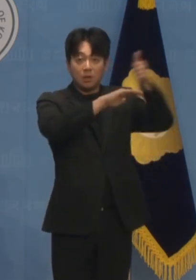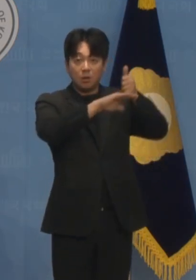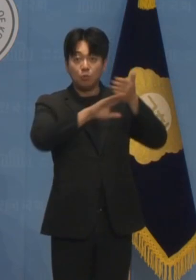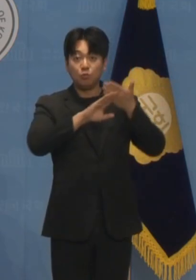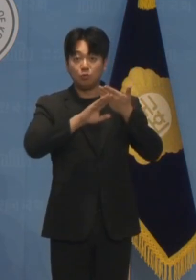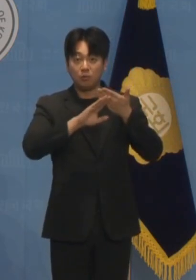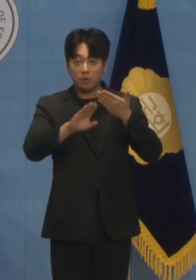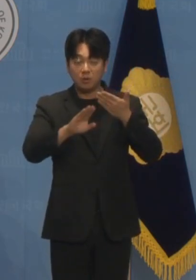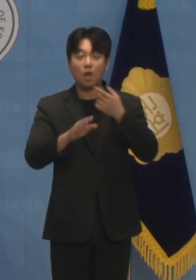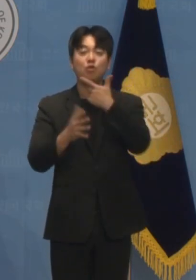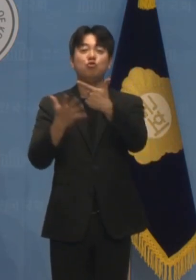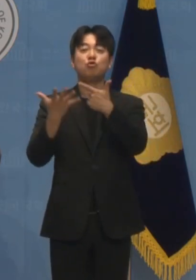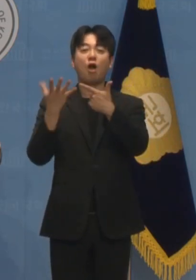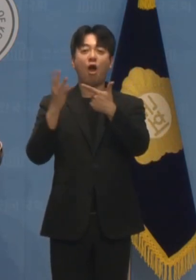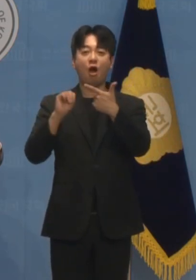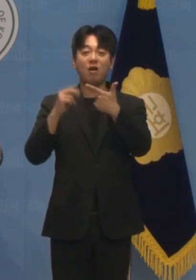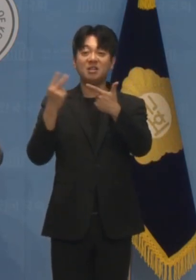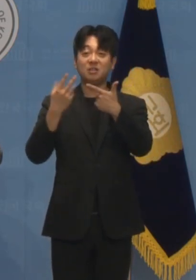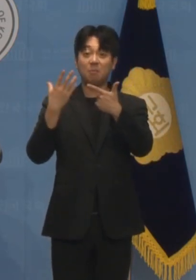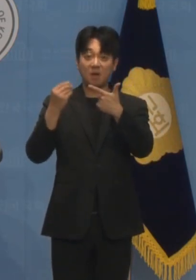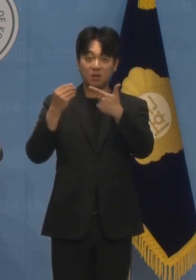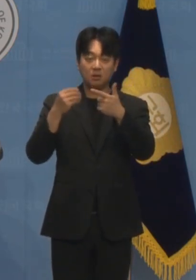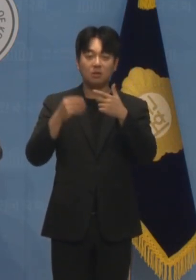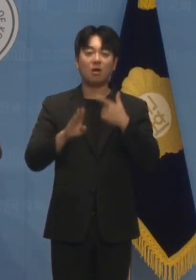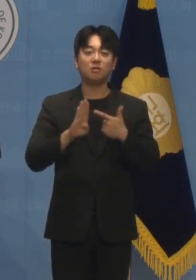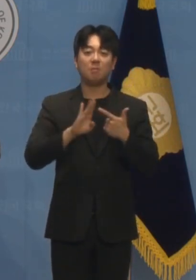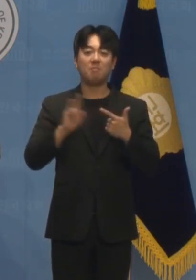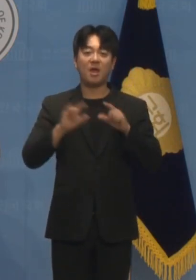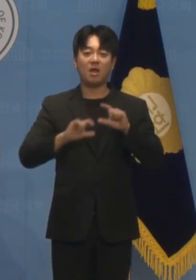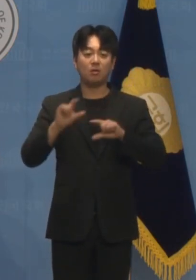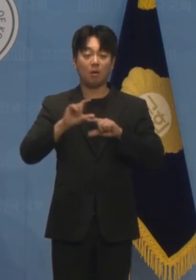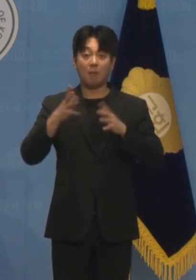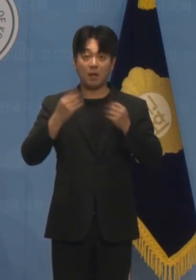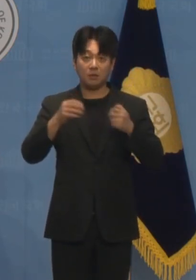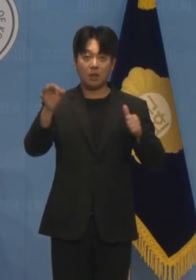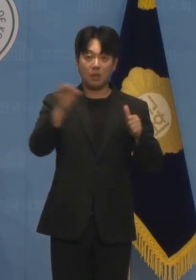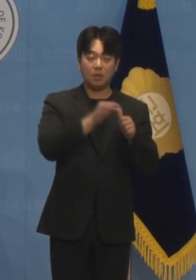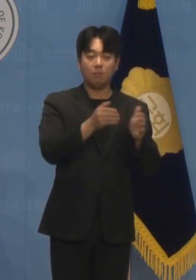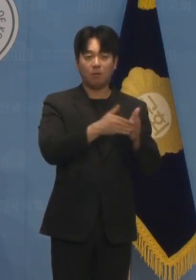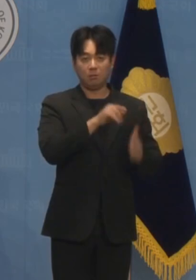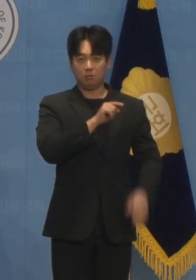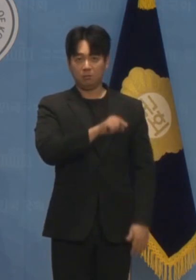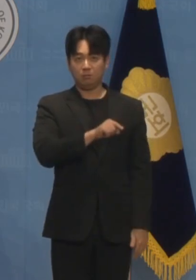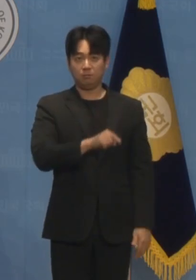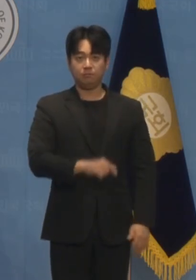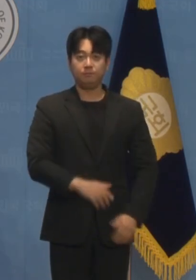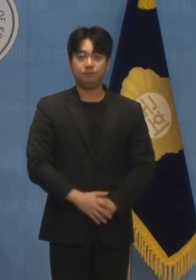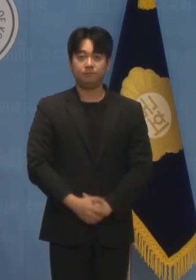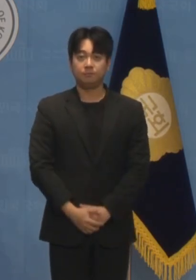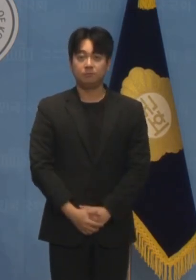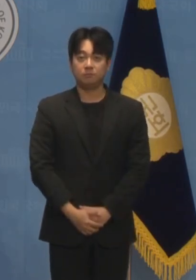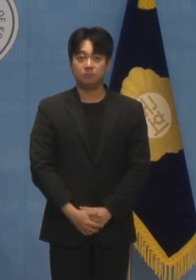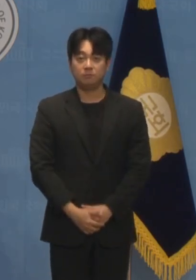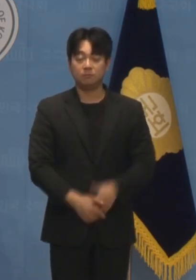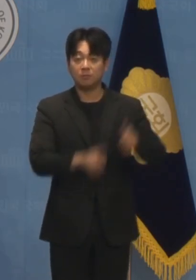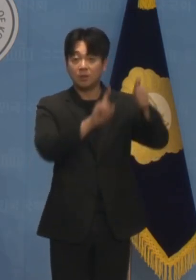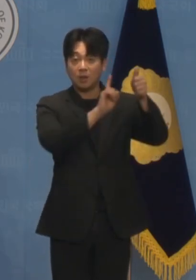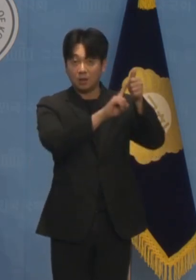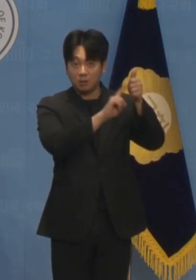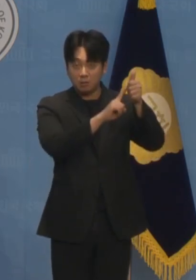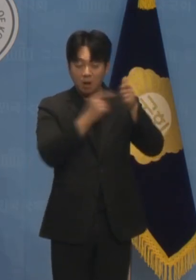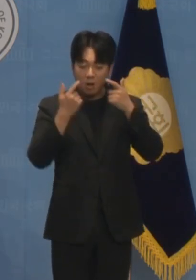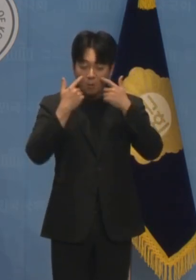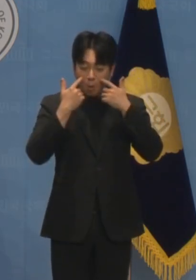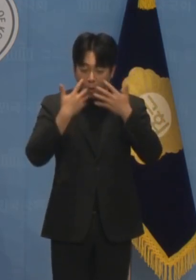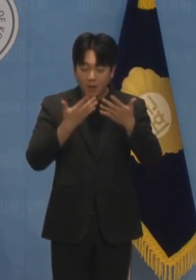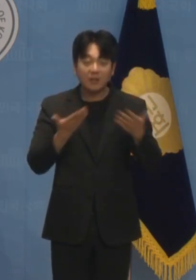2천만 원으로 6배나 증가했습니다. 또한 이기영 회장은 명확한 선임 기준이나 절차도 없이